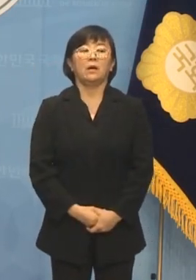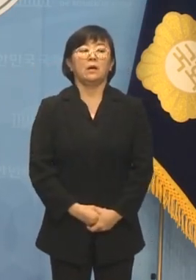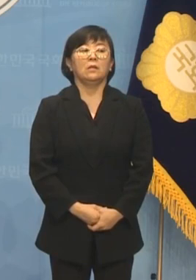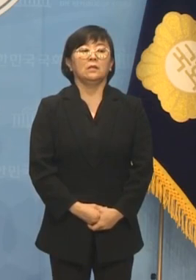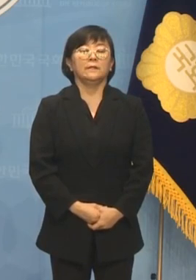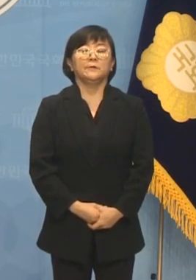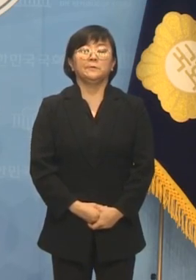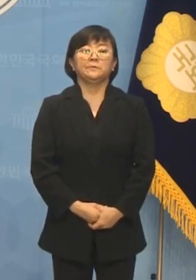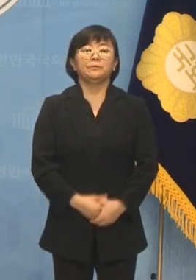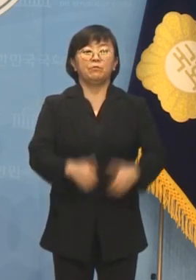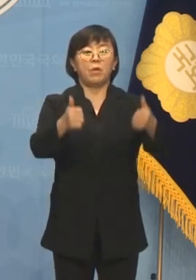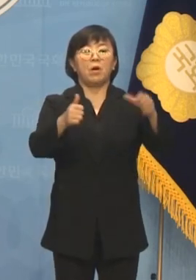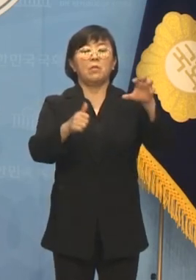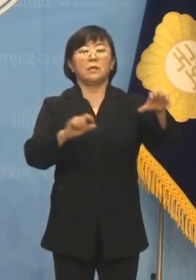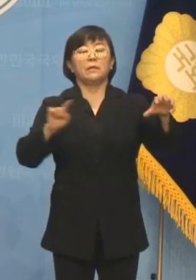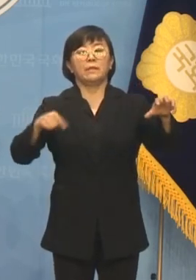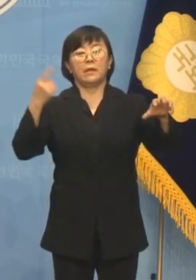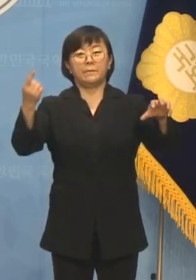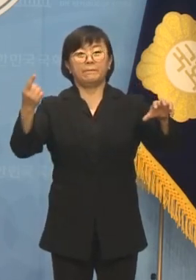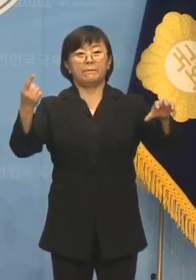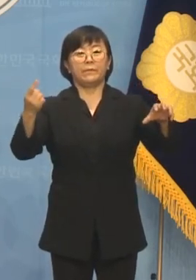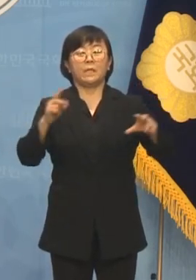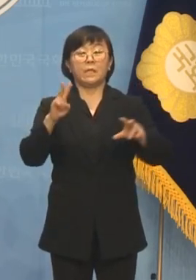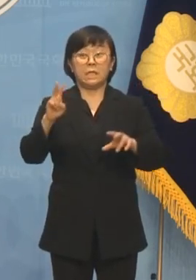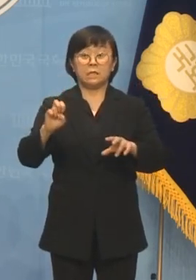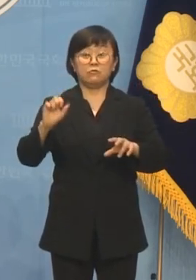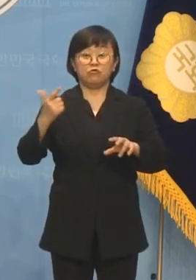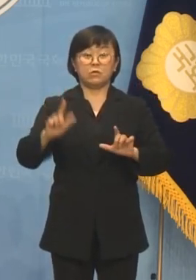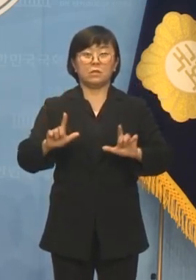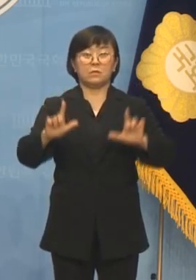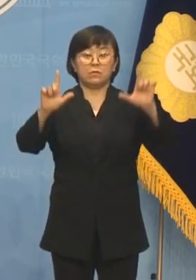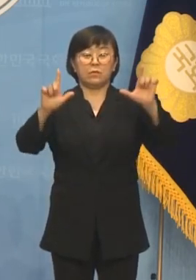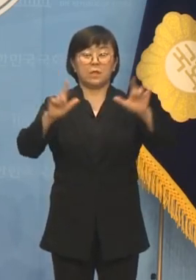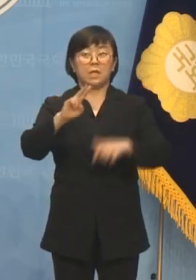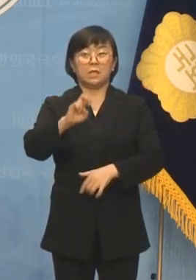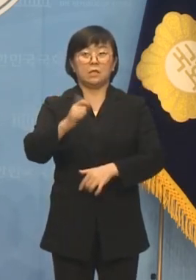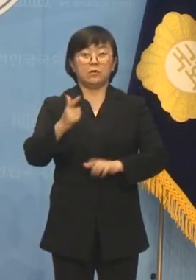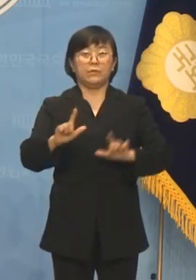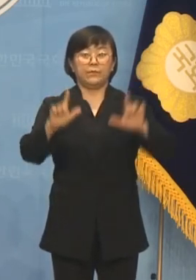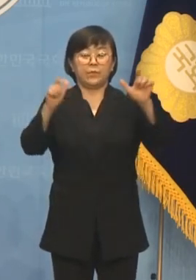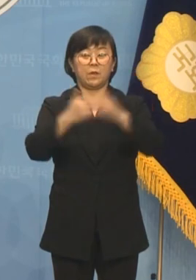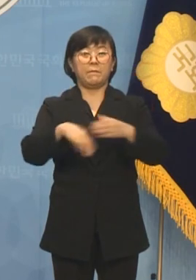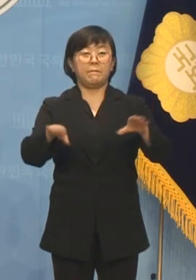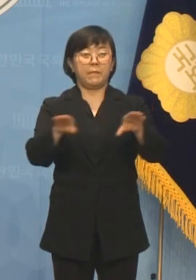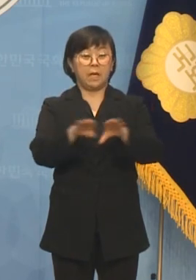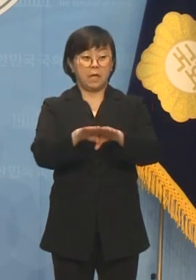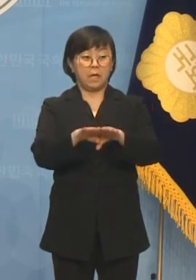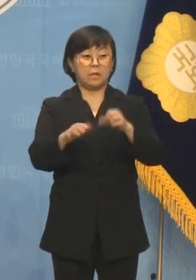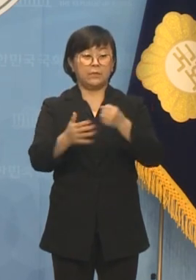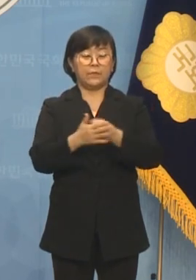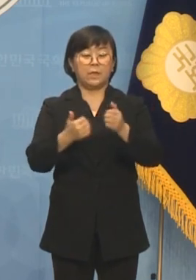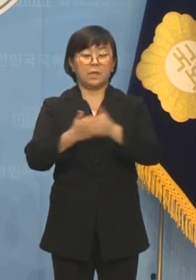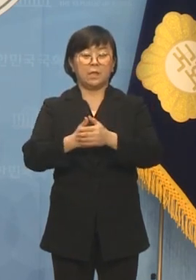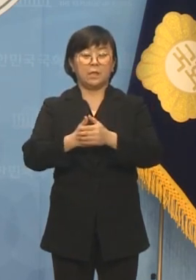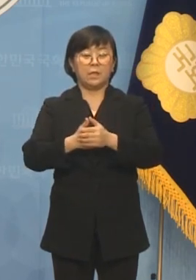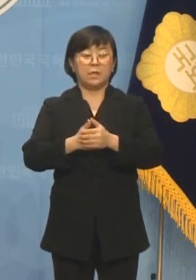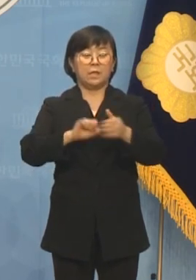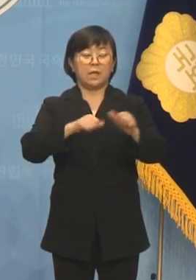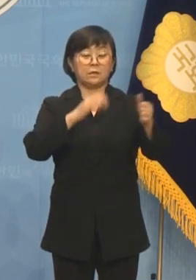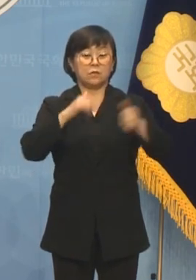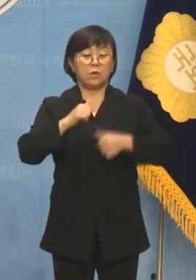오죽했으면 법원이 다음 길인 26일도 26일에도 불출석하면 강제